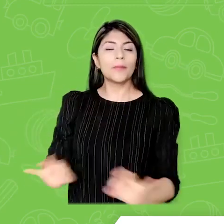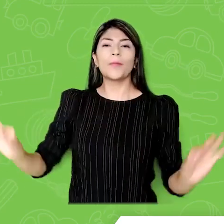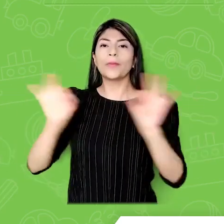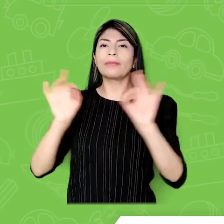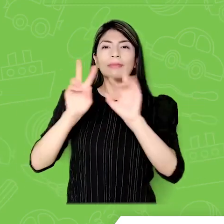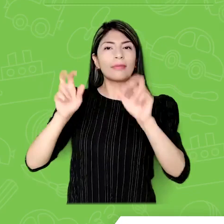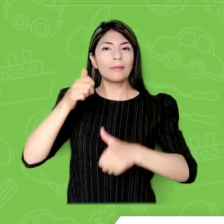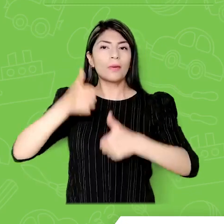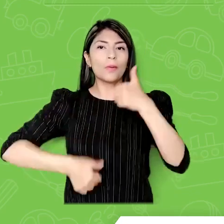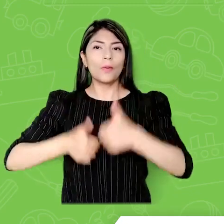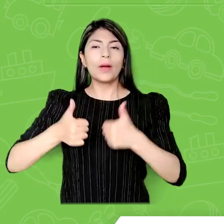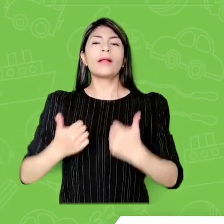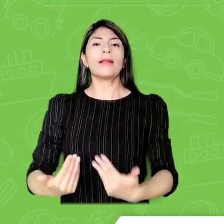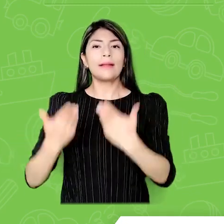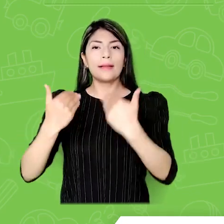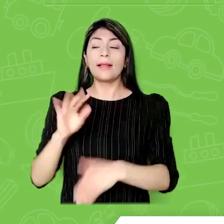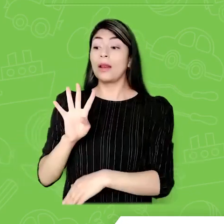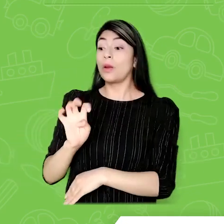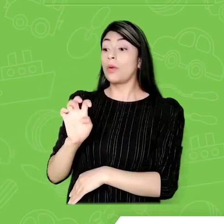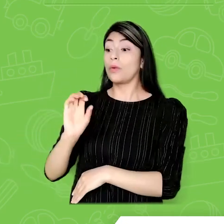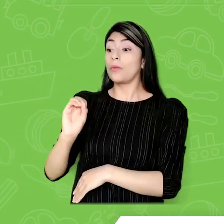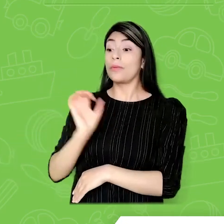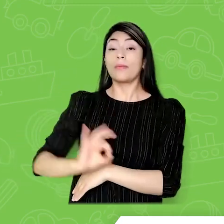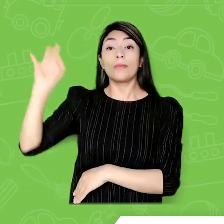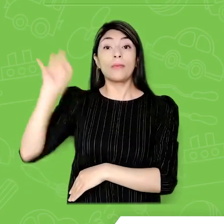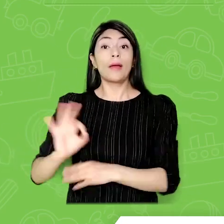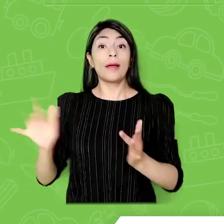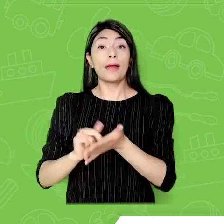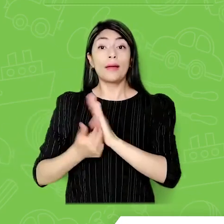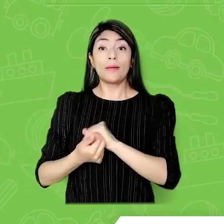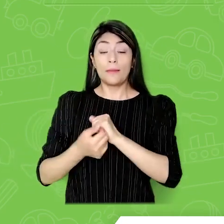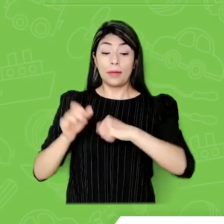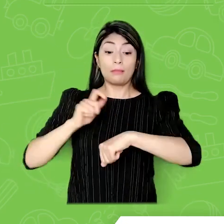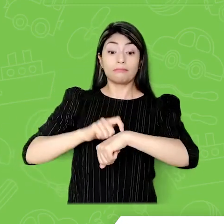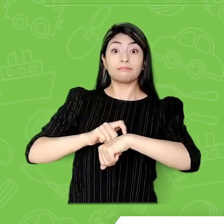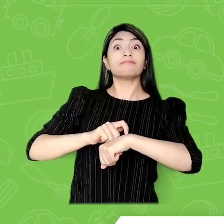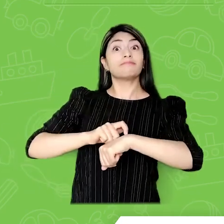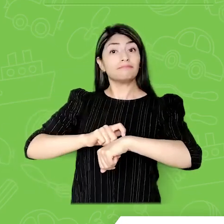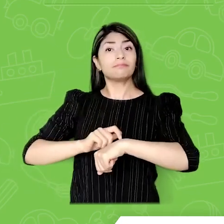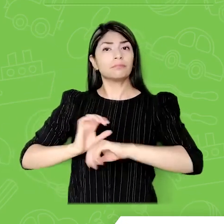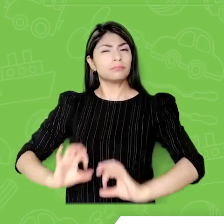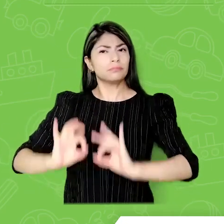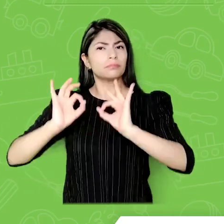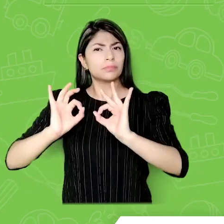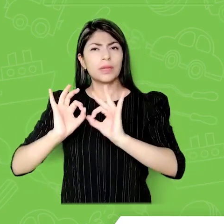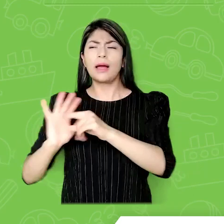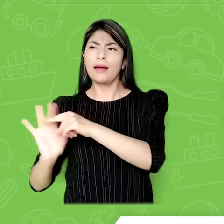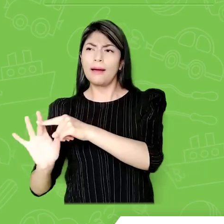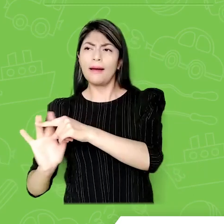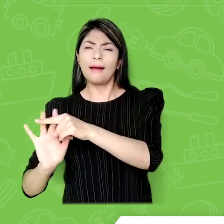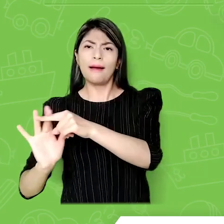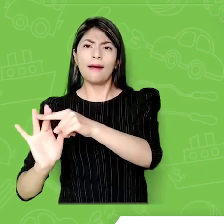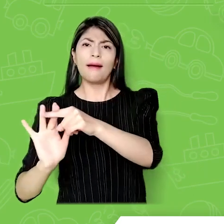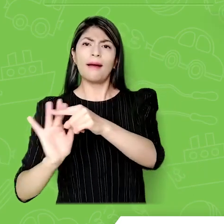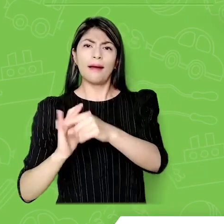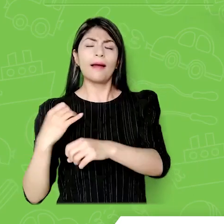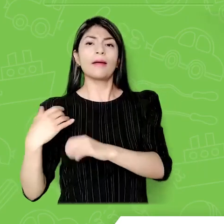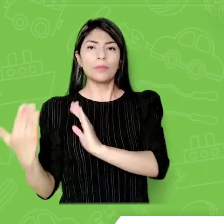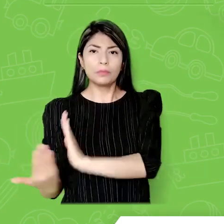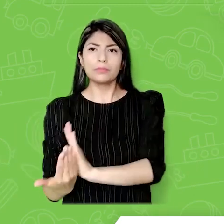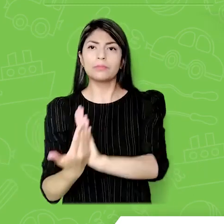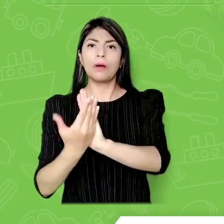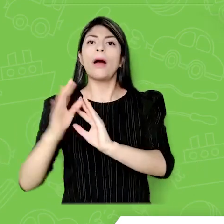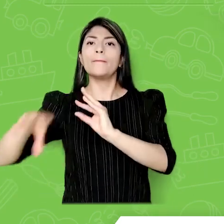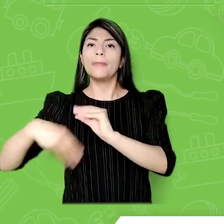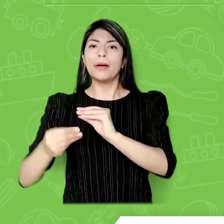el 90% de la intensidad horaria certificada que dediquen los estudiantes de los programas y modalidades contemplados en